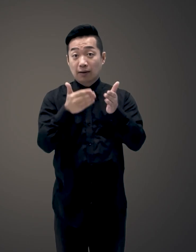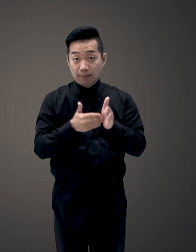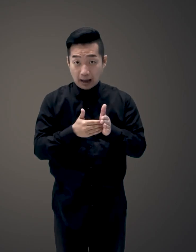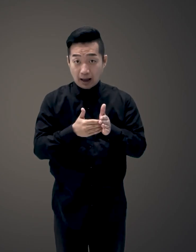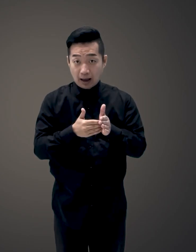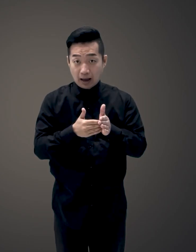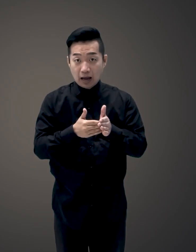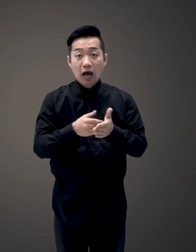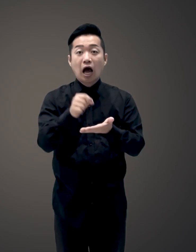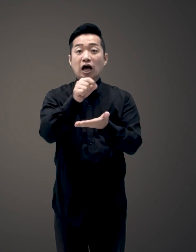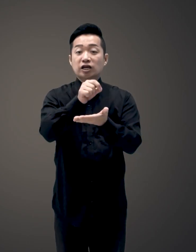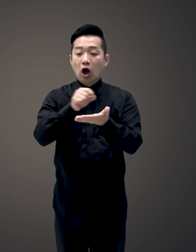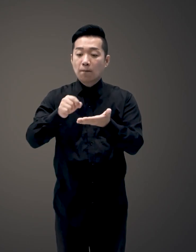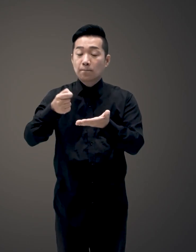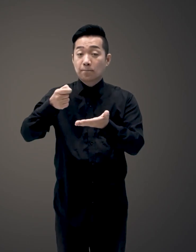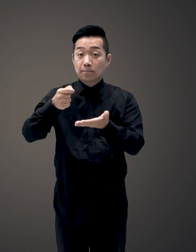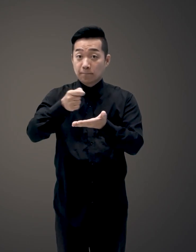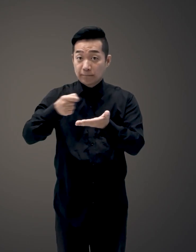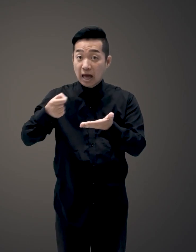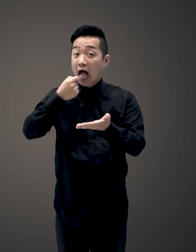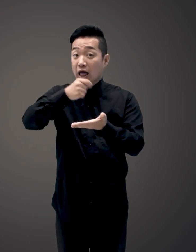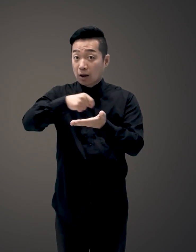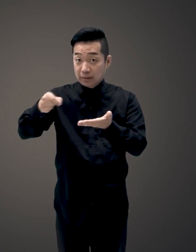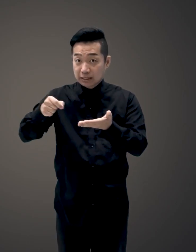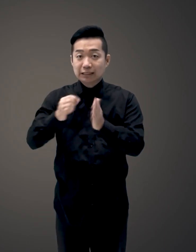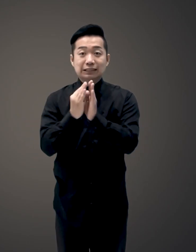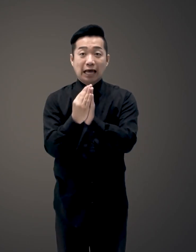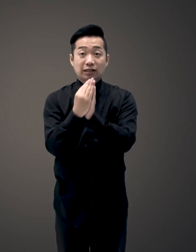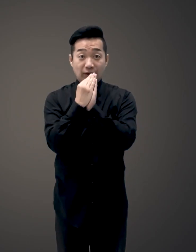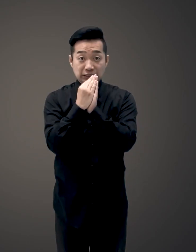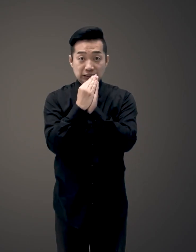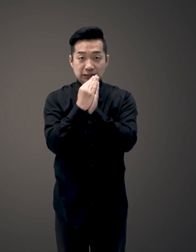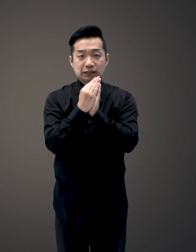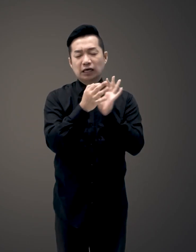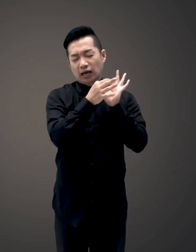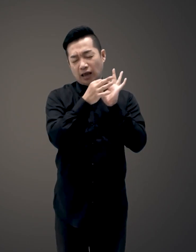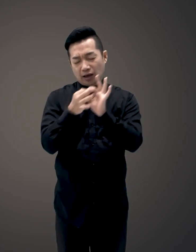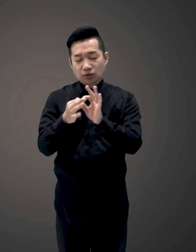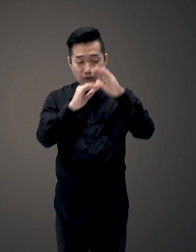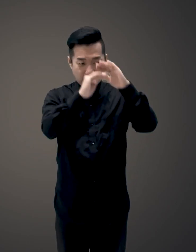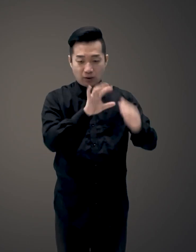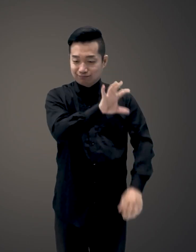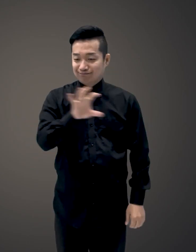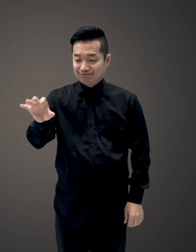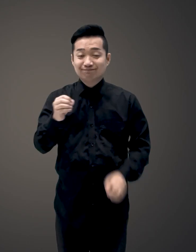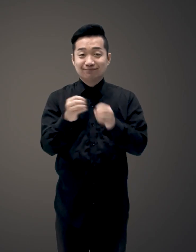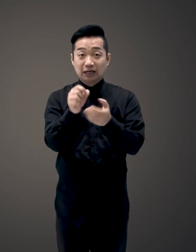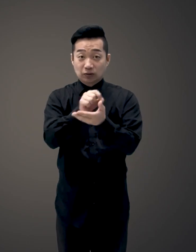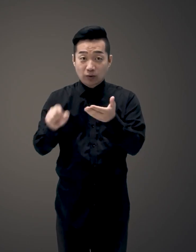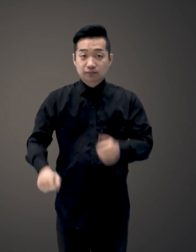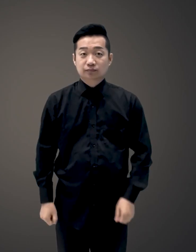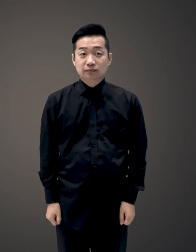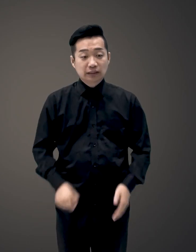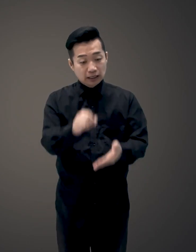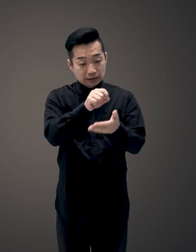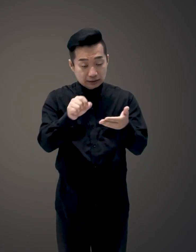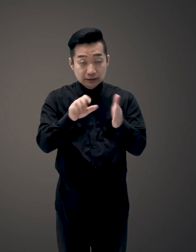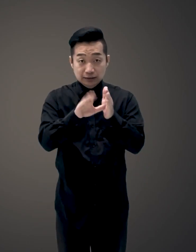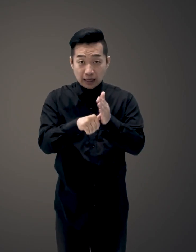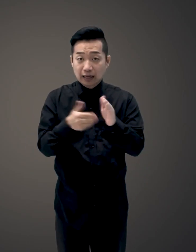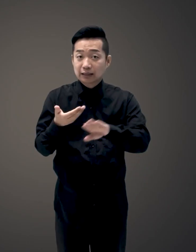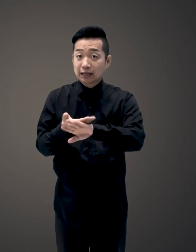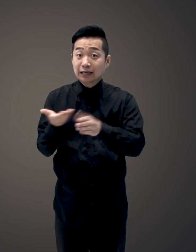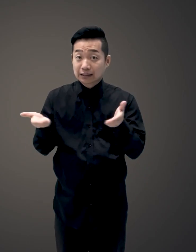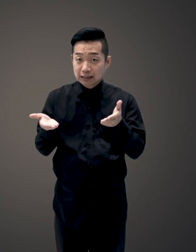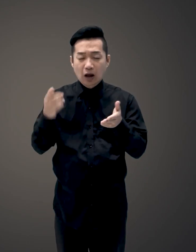받은 연필 샌드위치도 그런 몰두의 연장선에 위치한 소설입니다. 글을 쓸 때든 다른 일을 할 때든